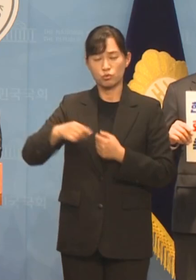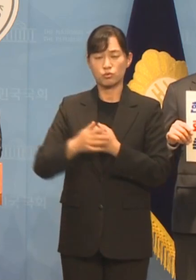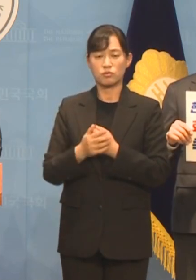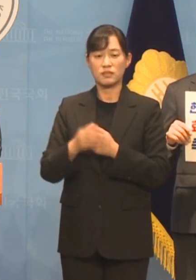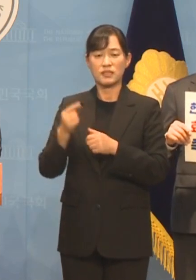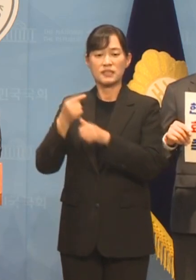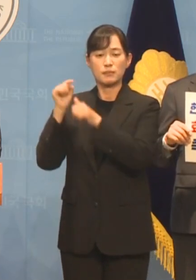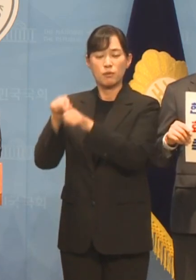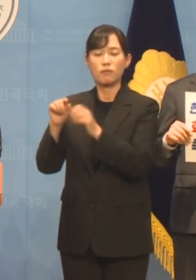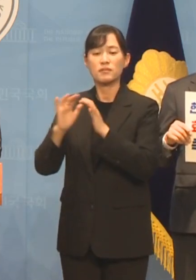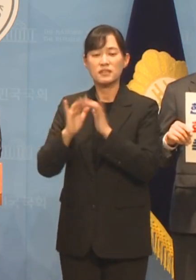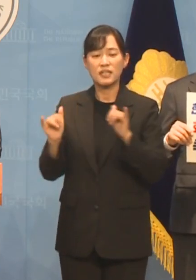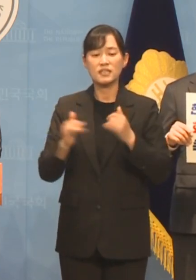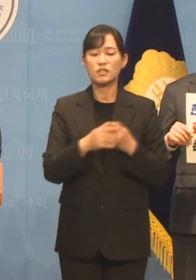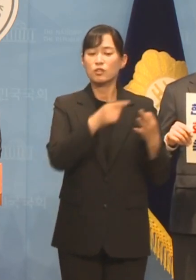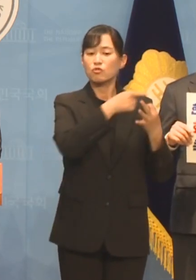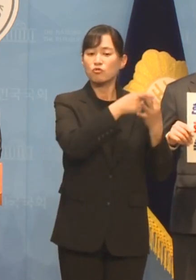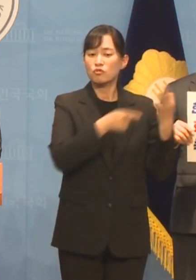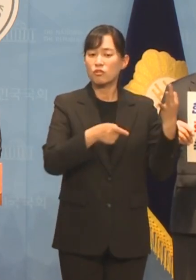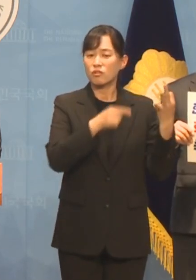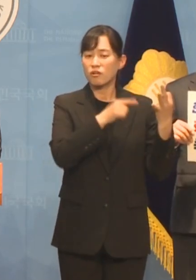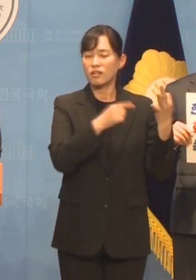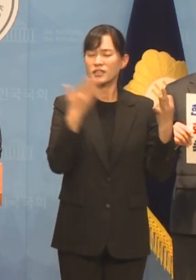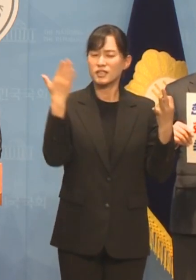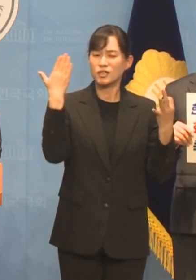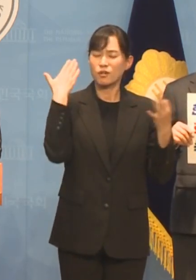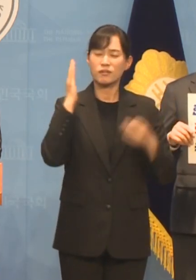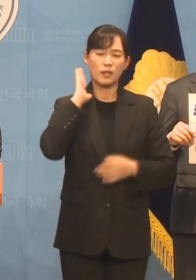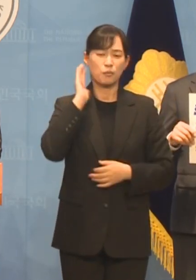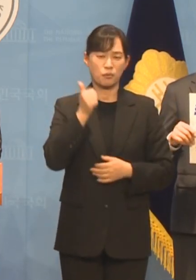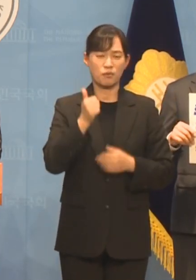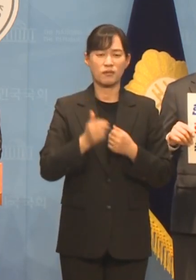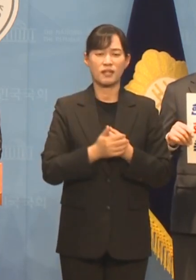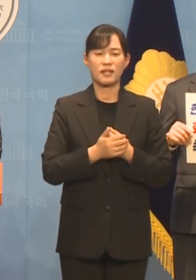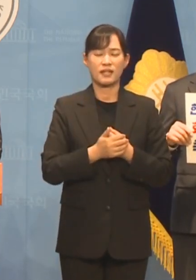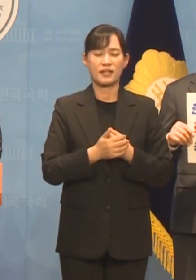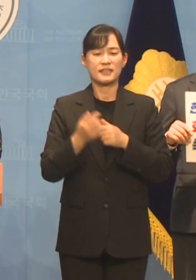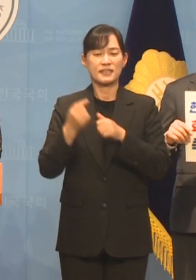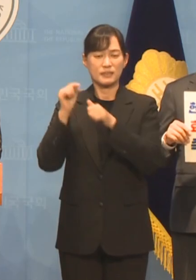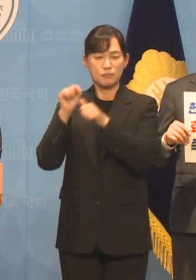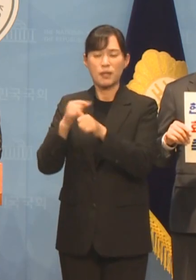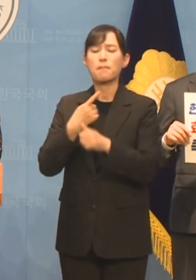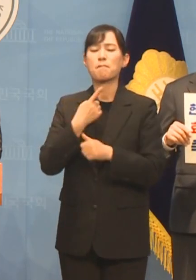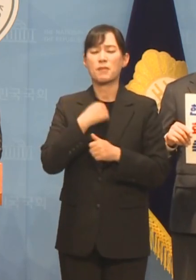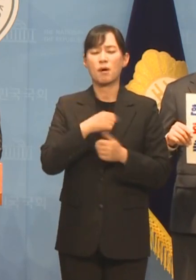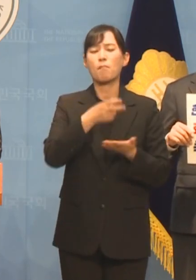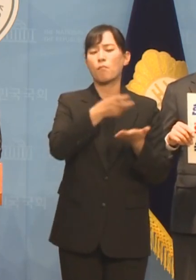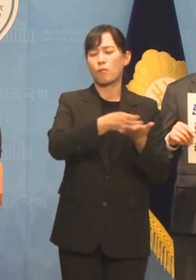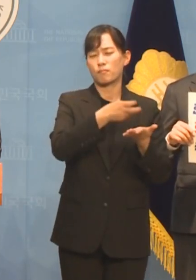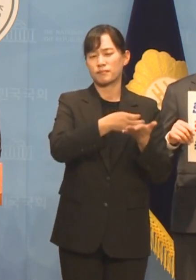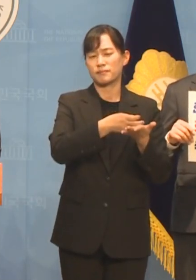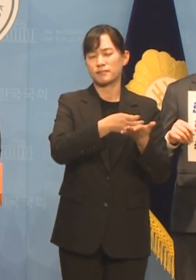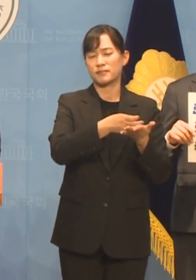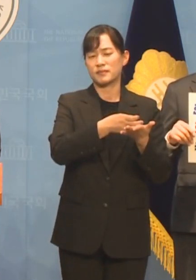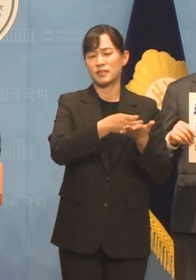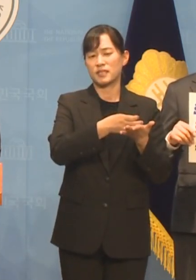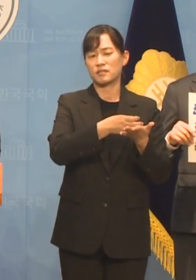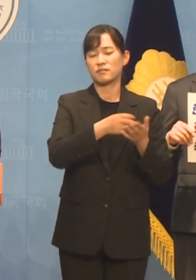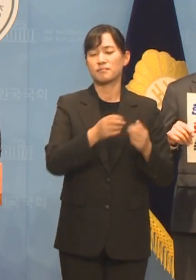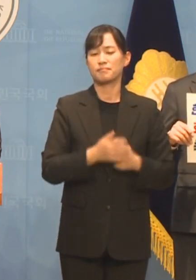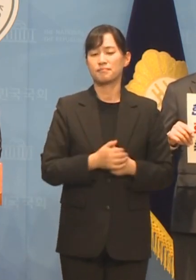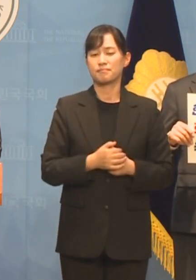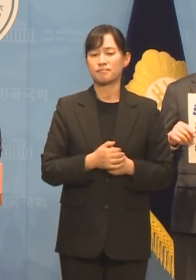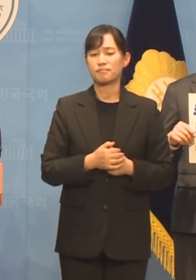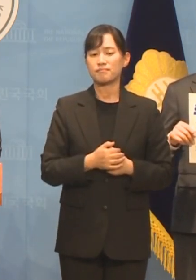지명자는 파면된 윤석열 전 대통령 하에서 지명된 법제처장이었습니다. 그 법제처장은